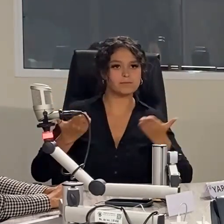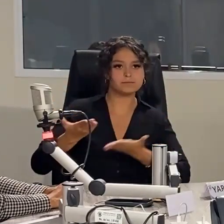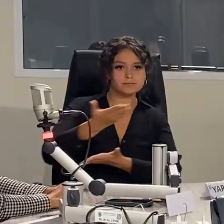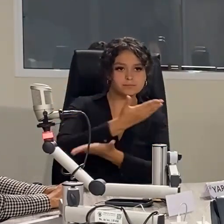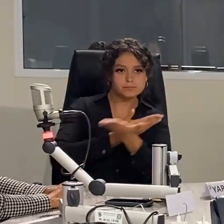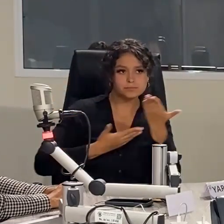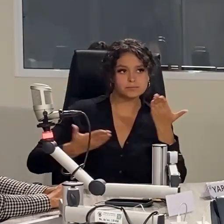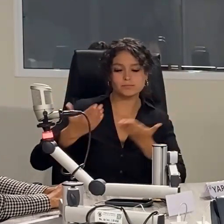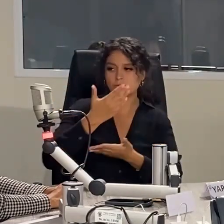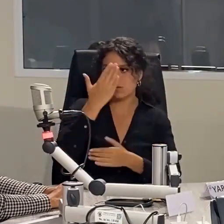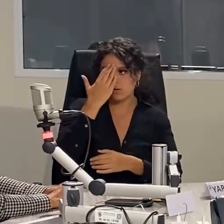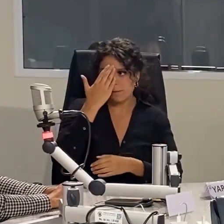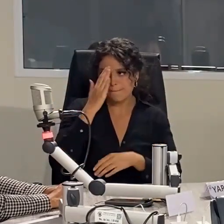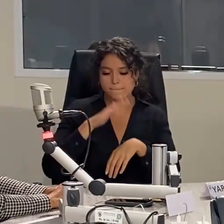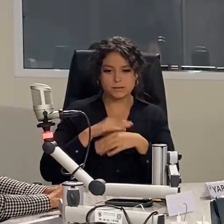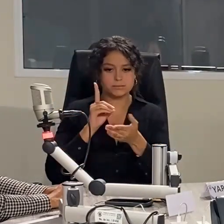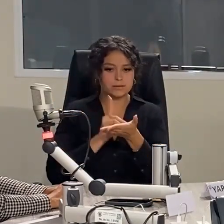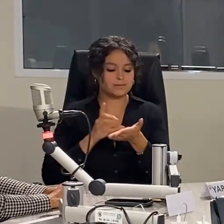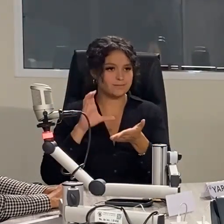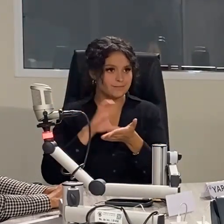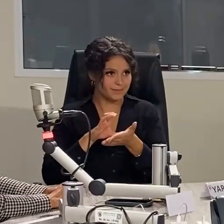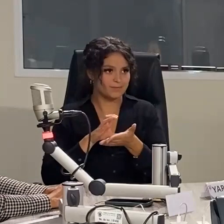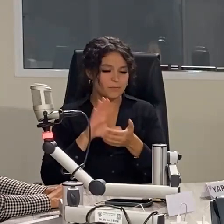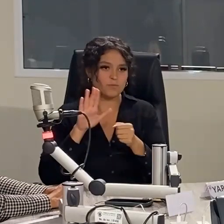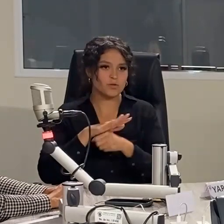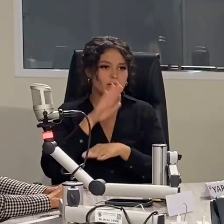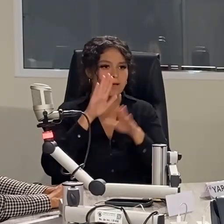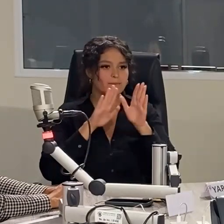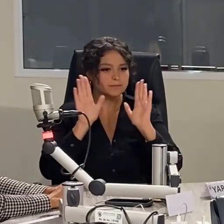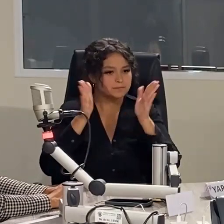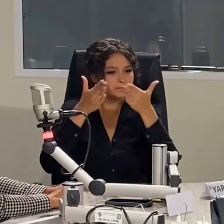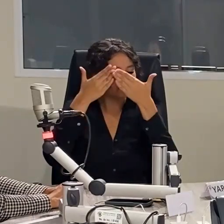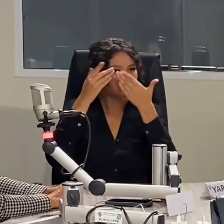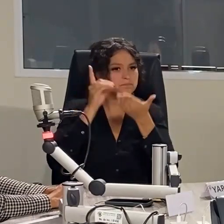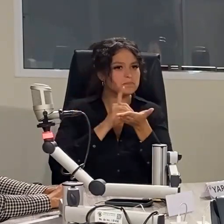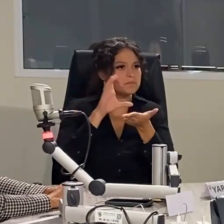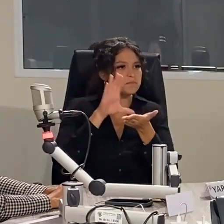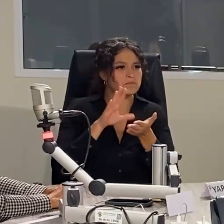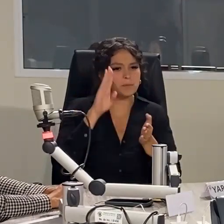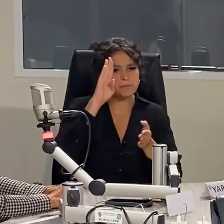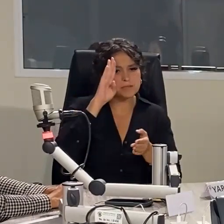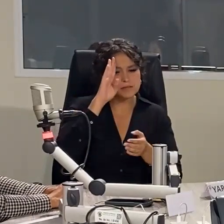personas, porque antes de ser tener una discapacidad somos personas.